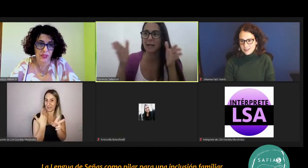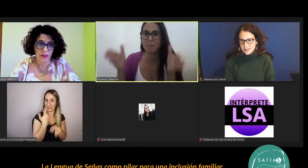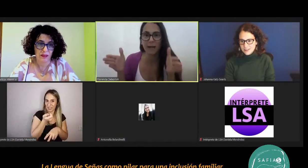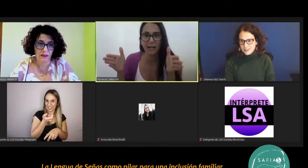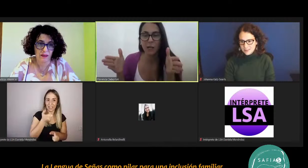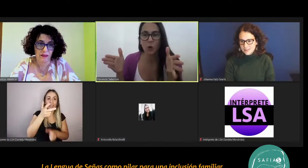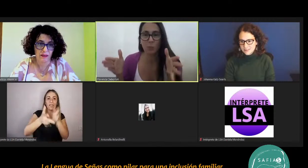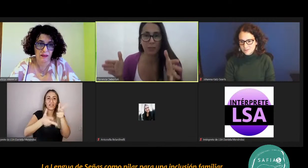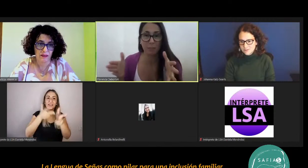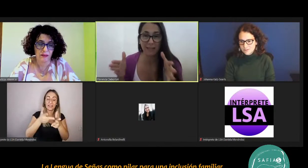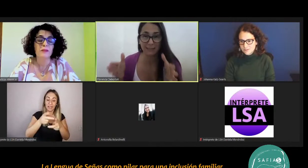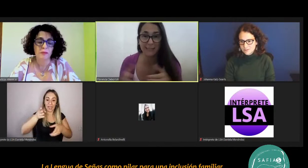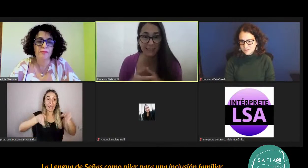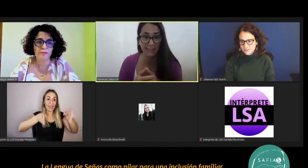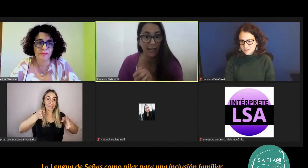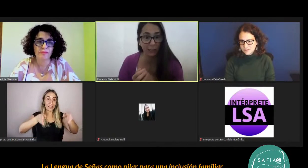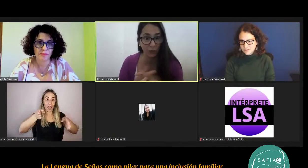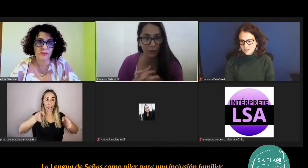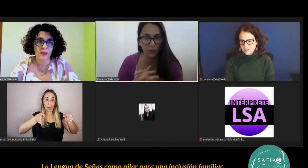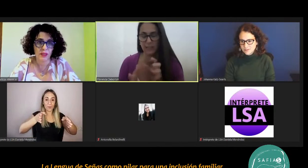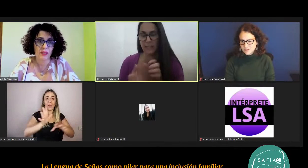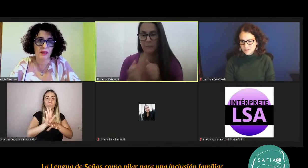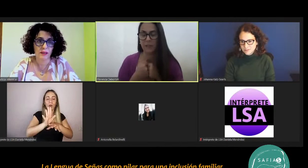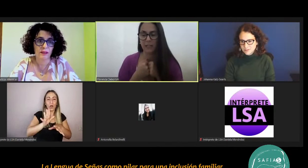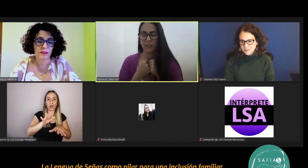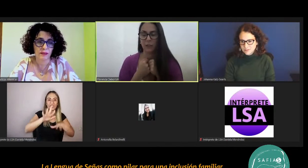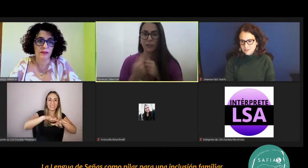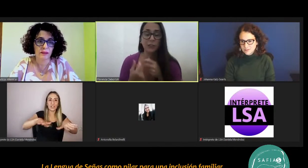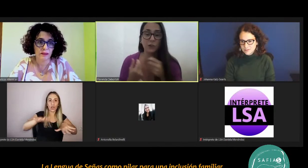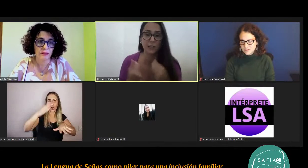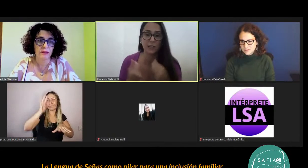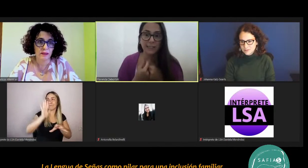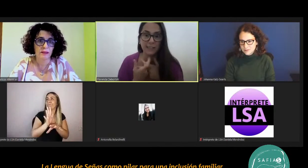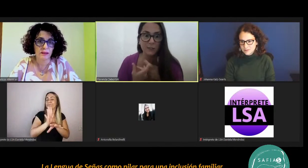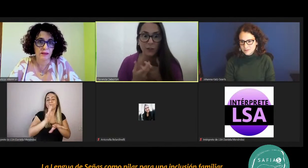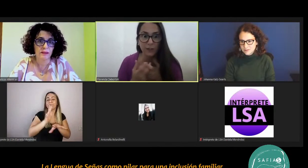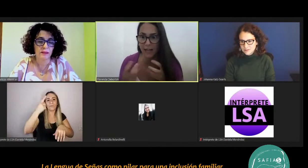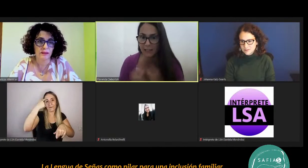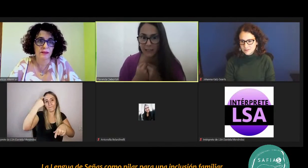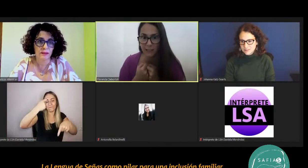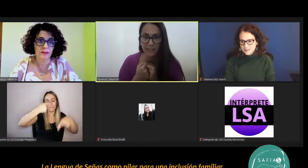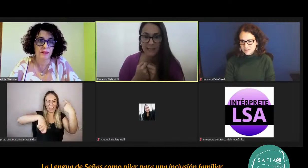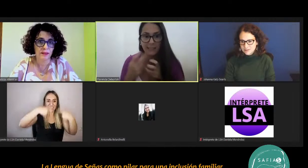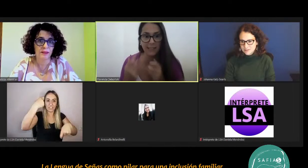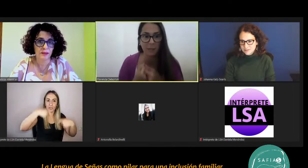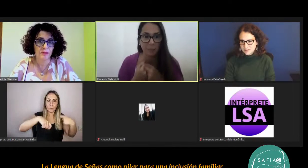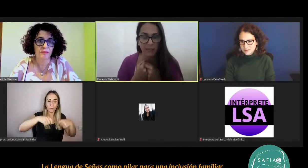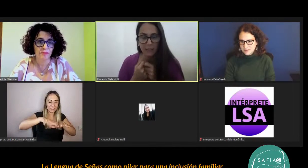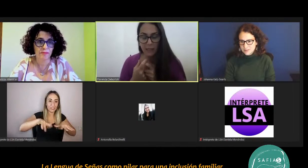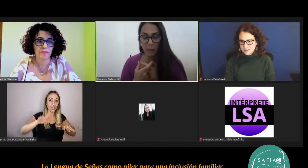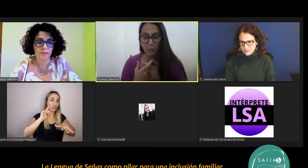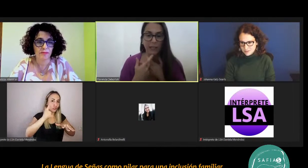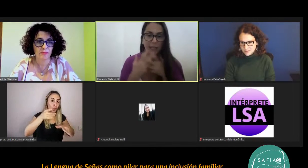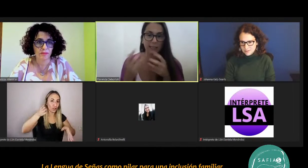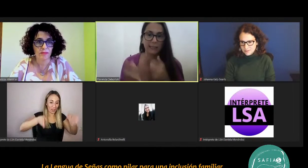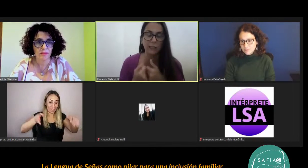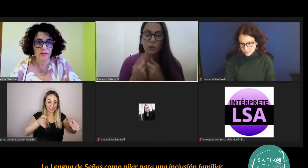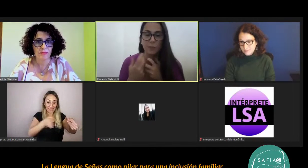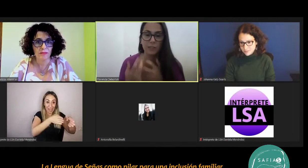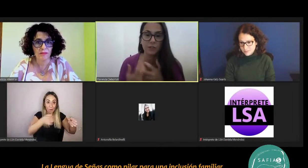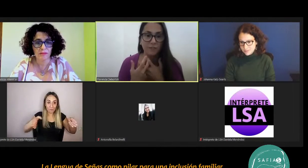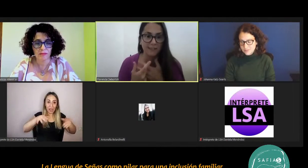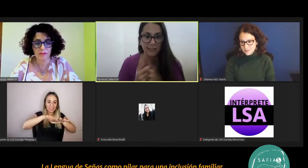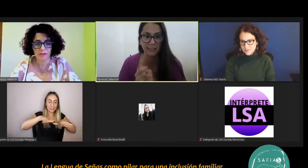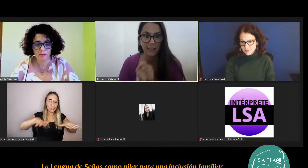esta etapa como de plasticidad, ¿no? Donde los niños o las niñas sordas ahí, en esa etapa, pueden adquirir